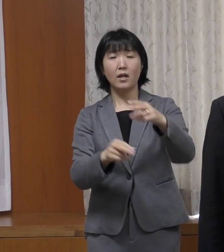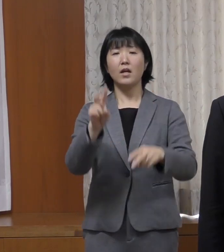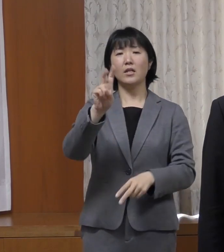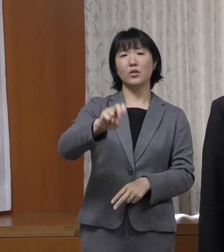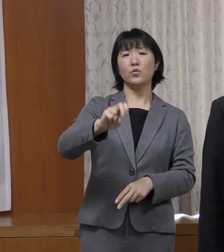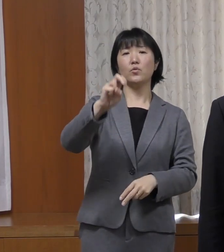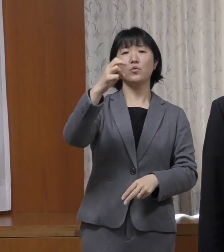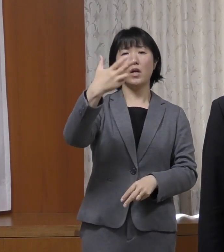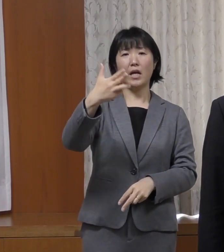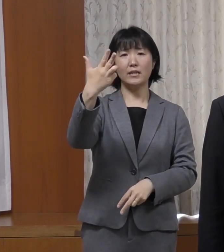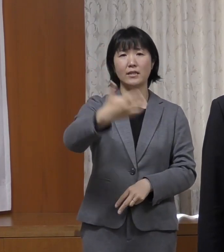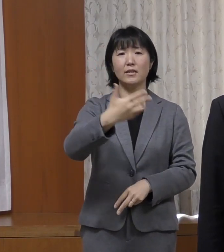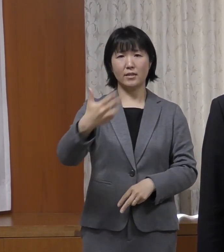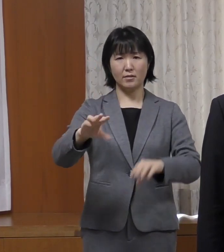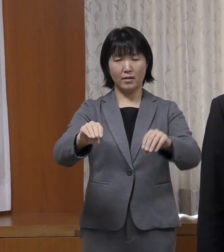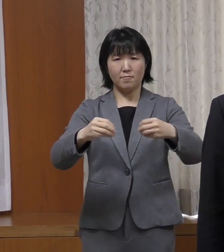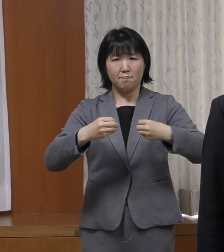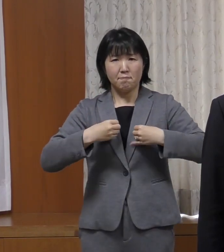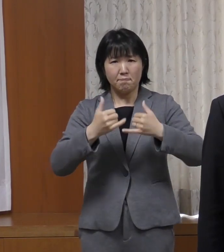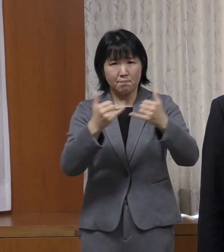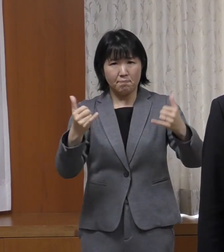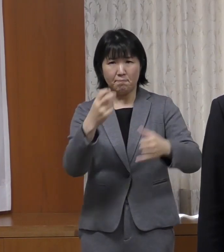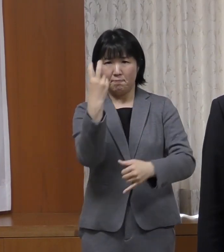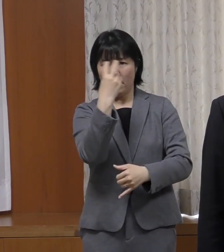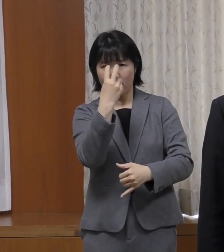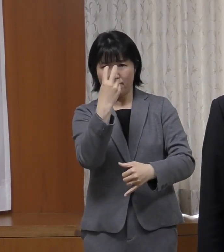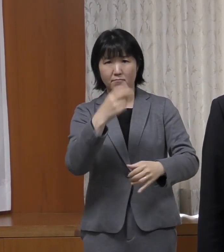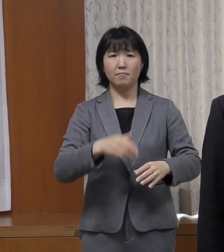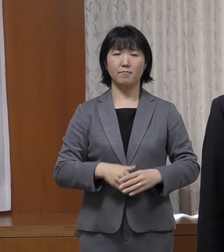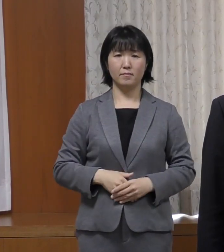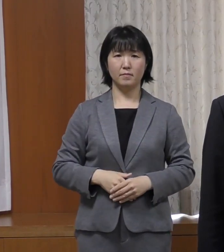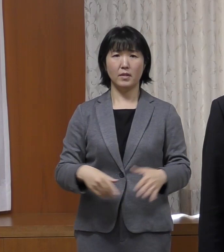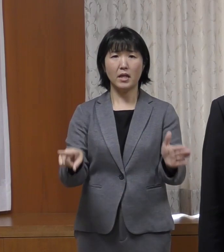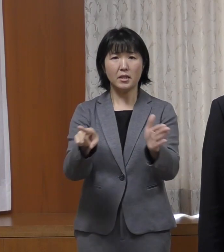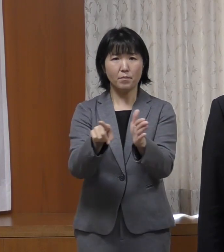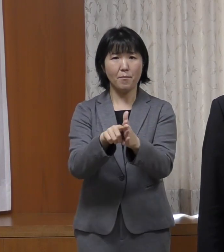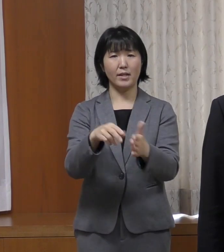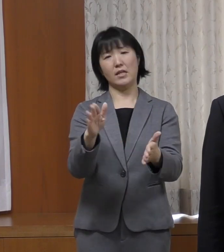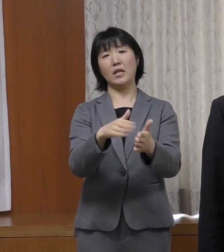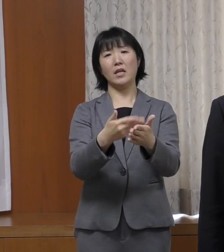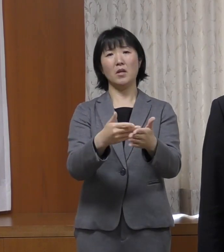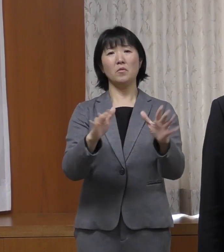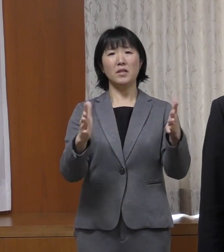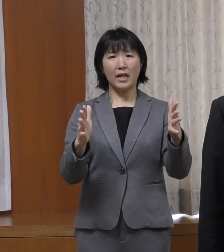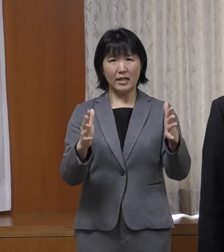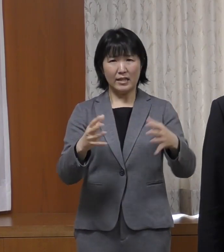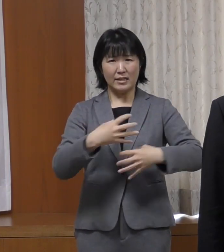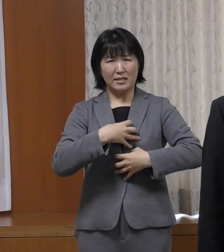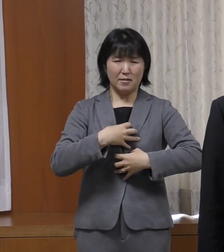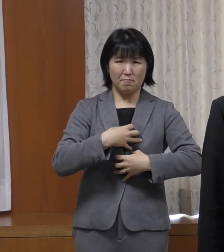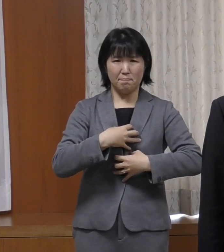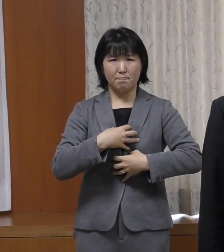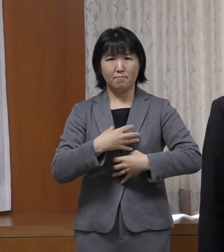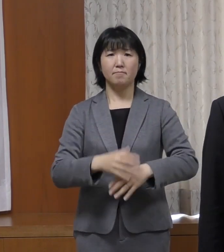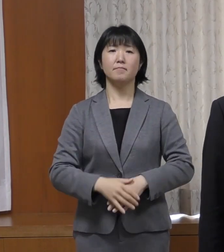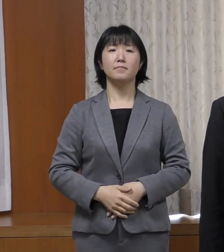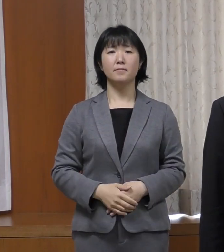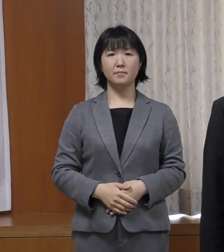染者が確認され、経験したことのない最大の危機を迎えています。